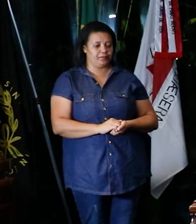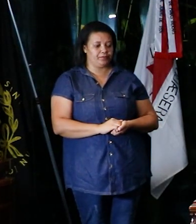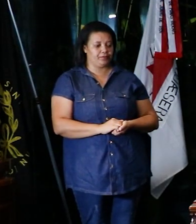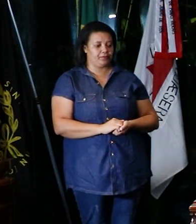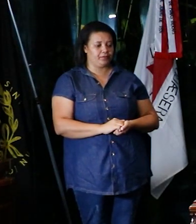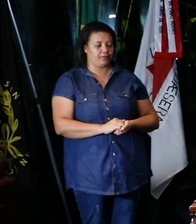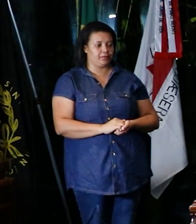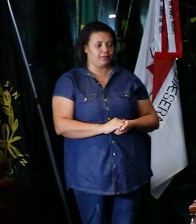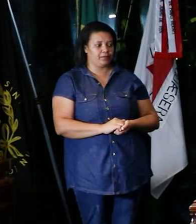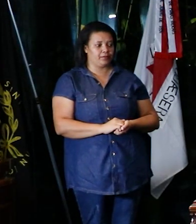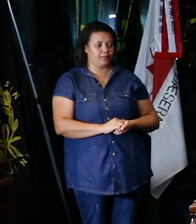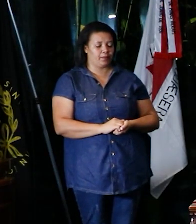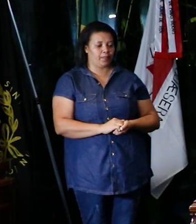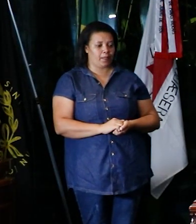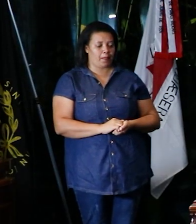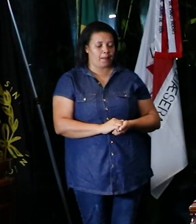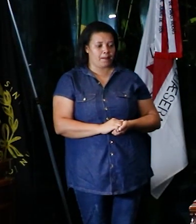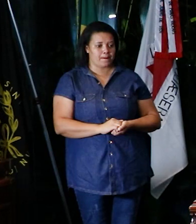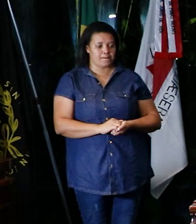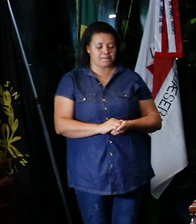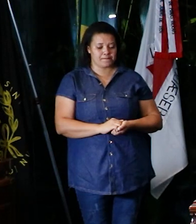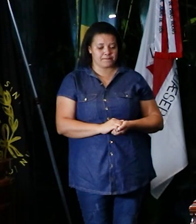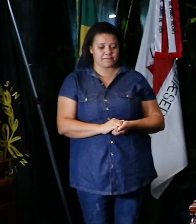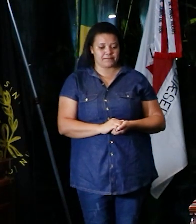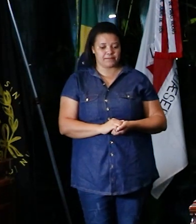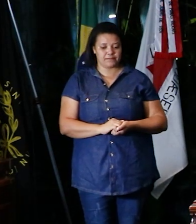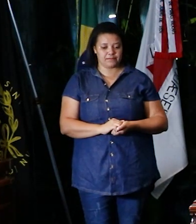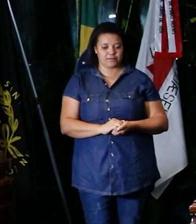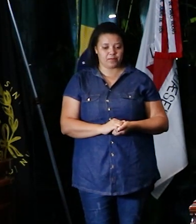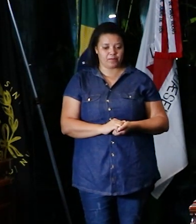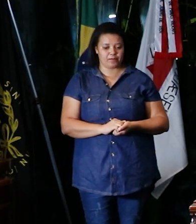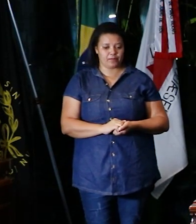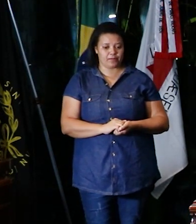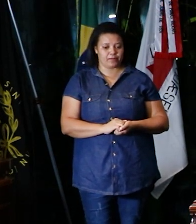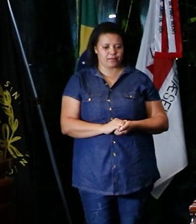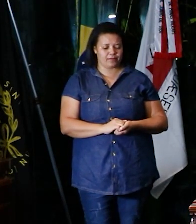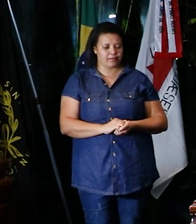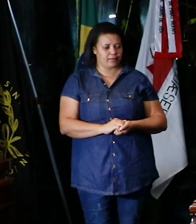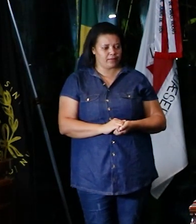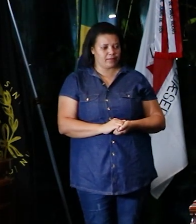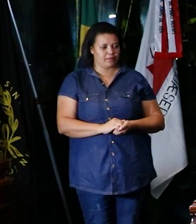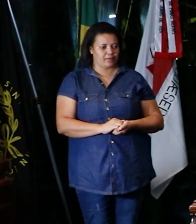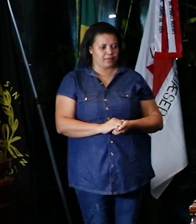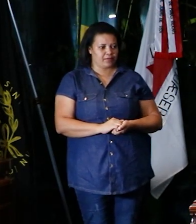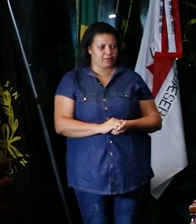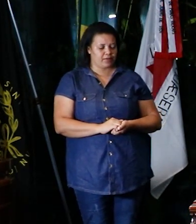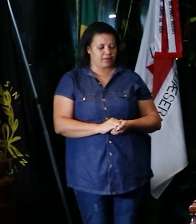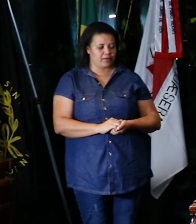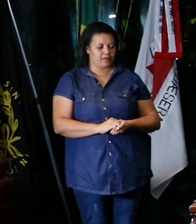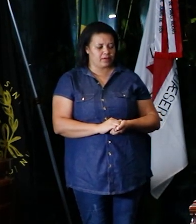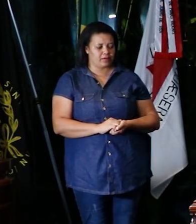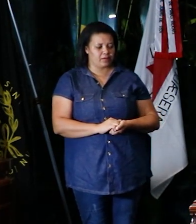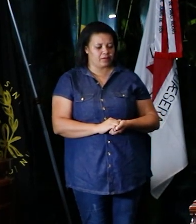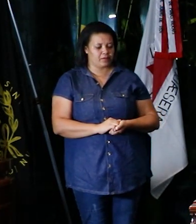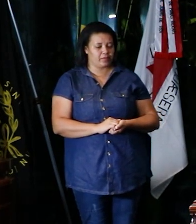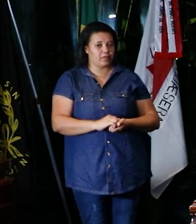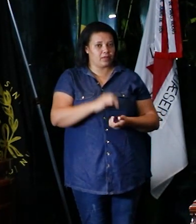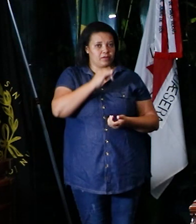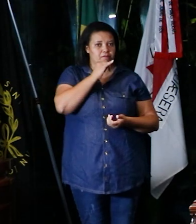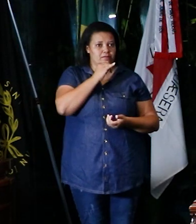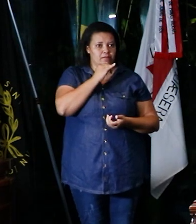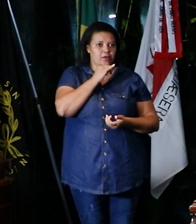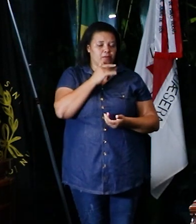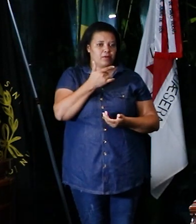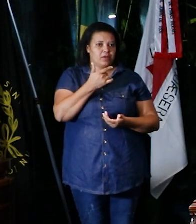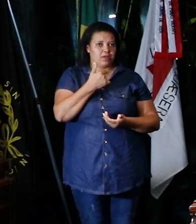frequentemente eu acho que não é bem definido por quem trabalha